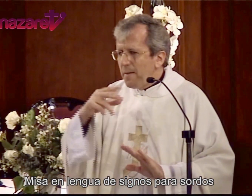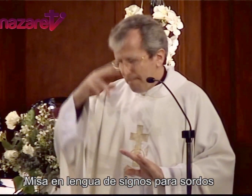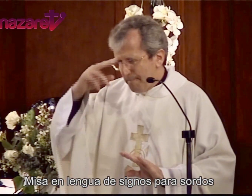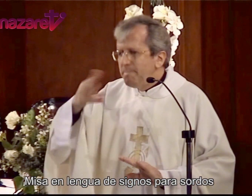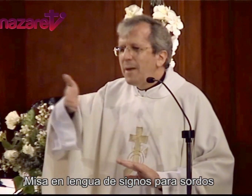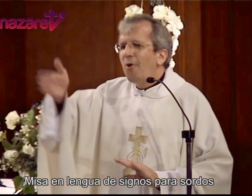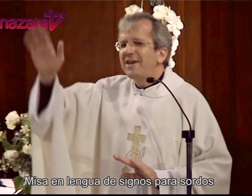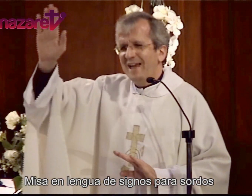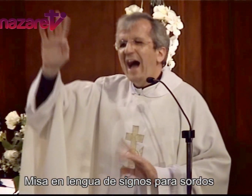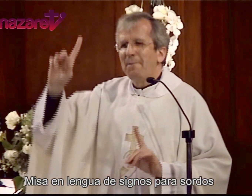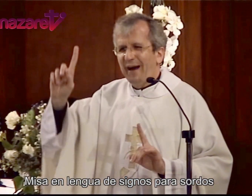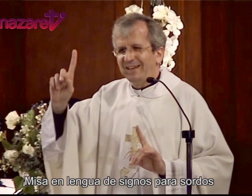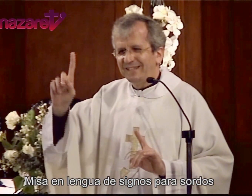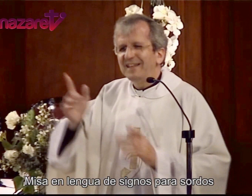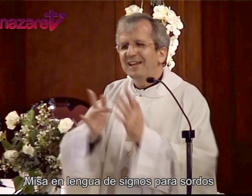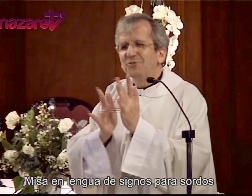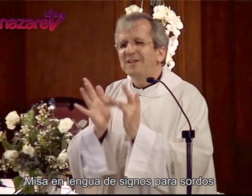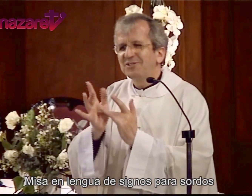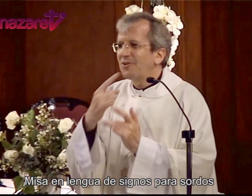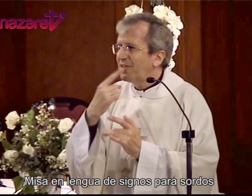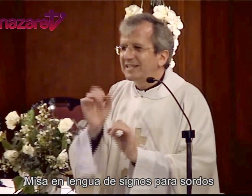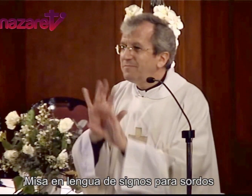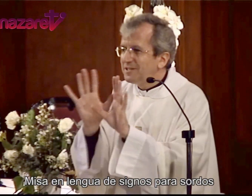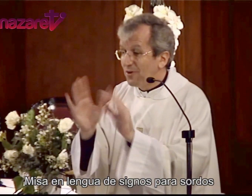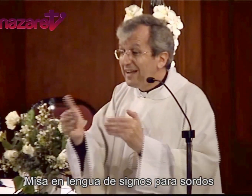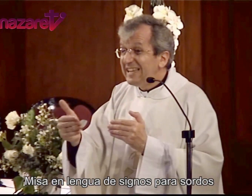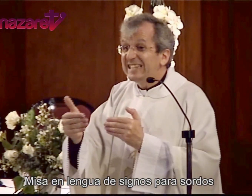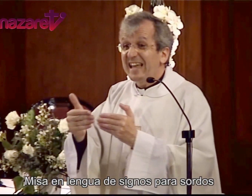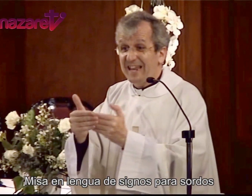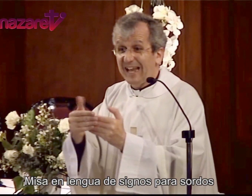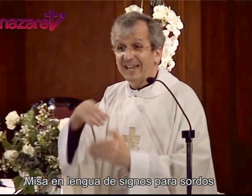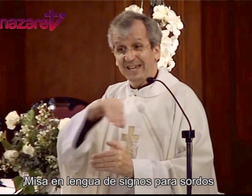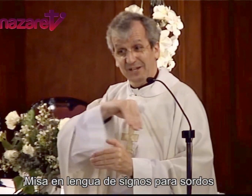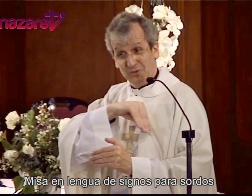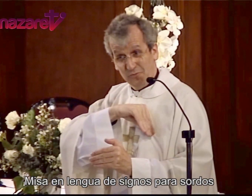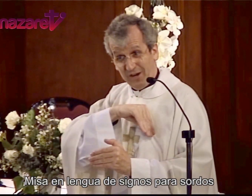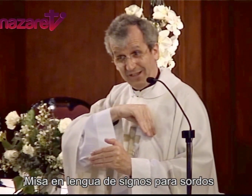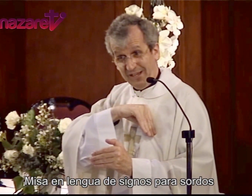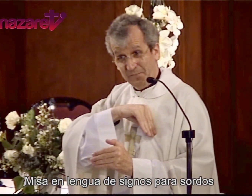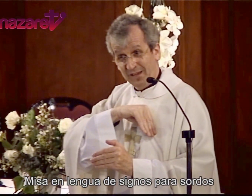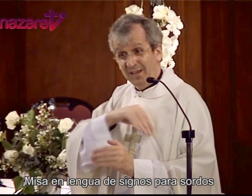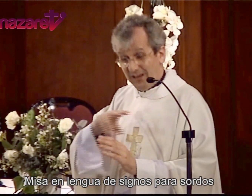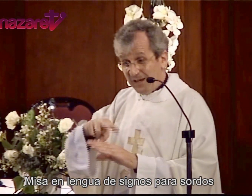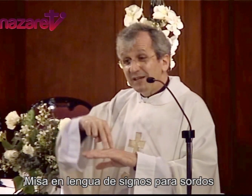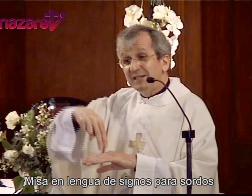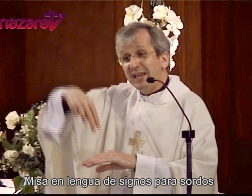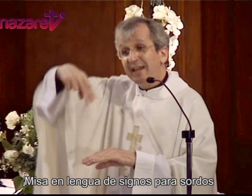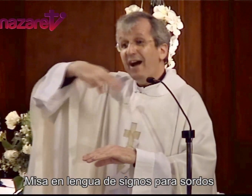Me voy Al Padre Es decir Jesucristo Lo dice a sí mismo Está cercana Ya su muerte Se irá